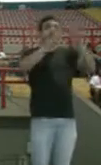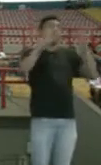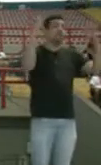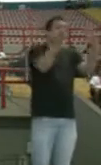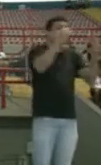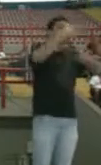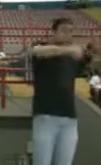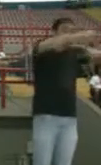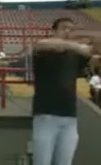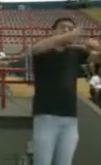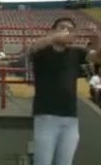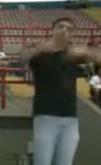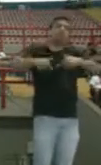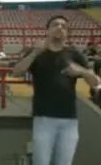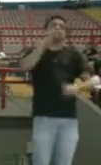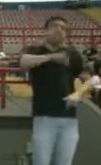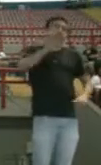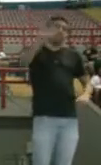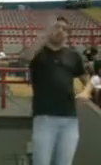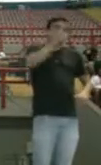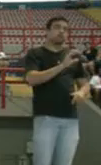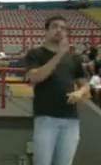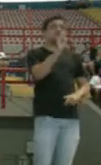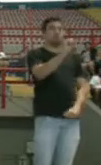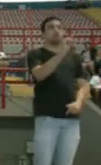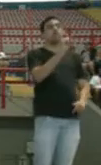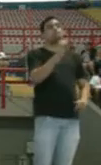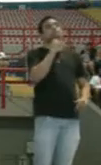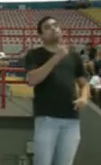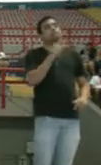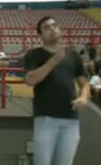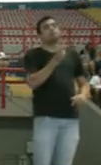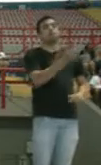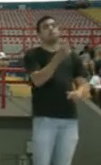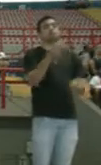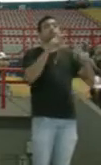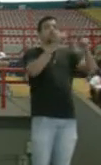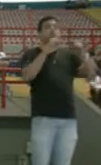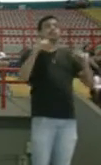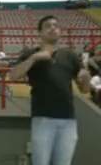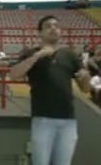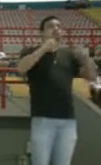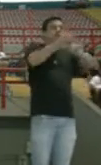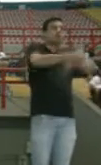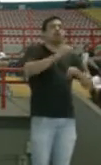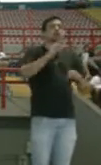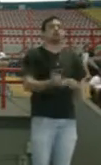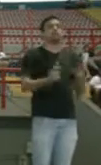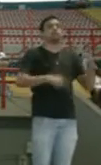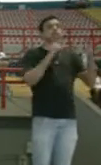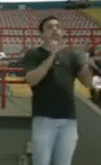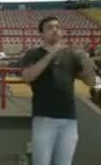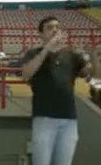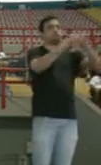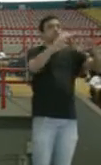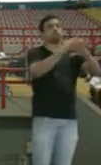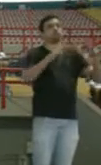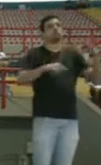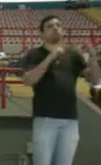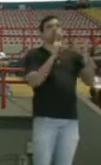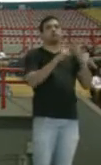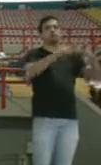toda trabalhava e mesmo assim a renda não era suficiente. A gente vai ter exploração,